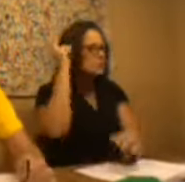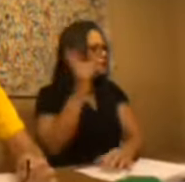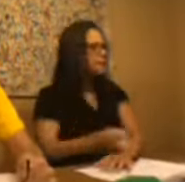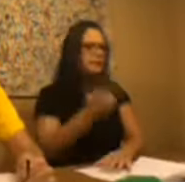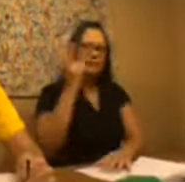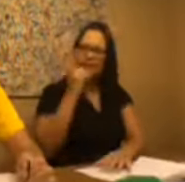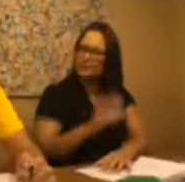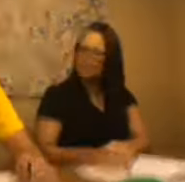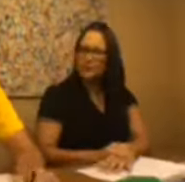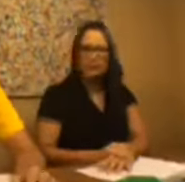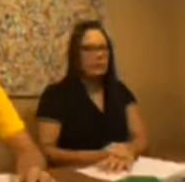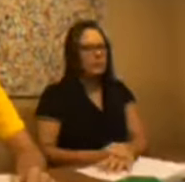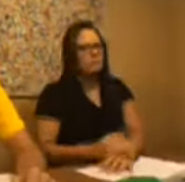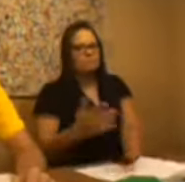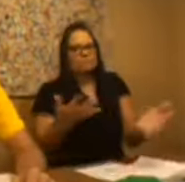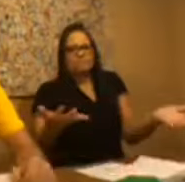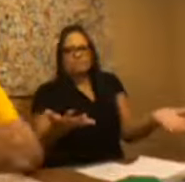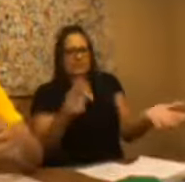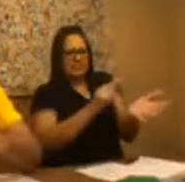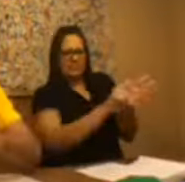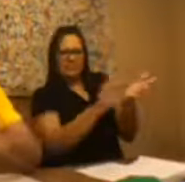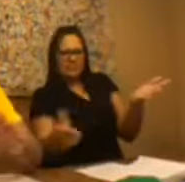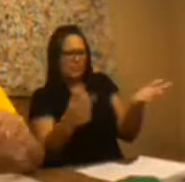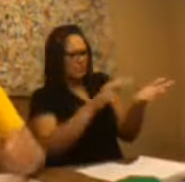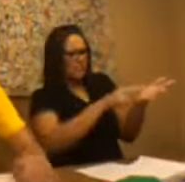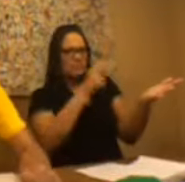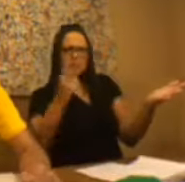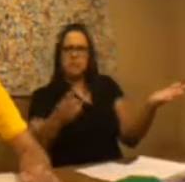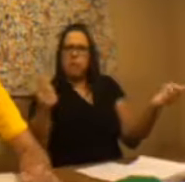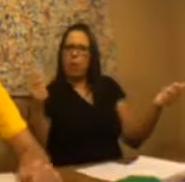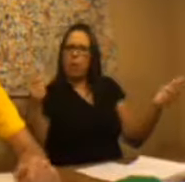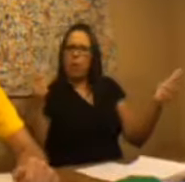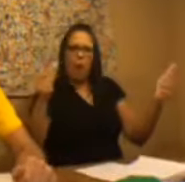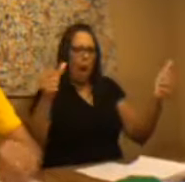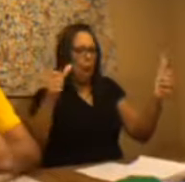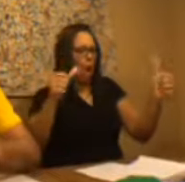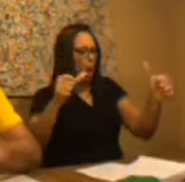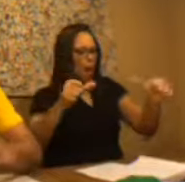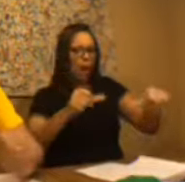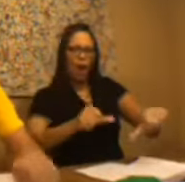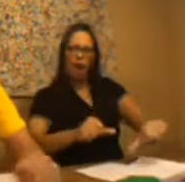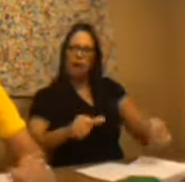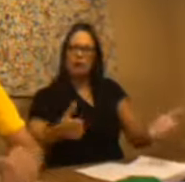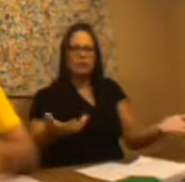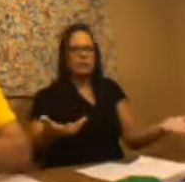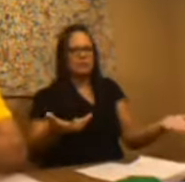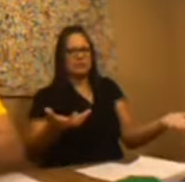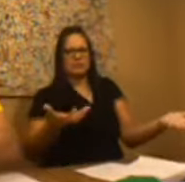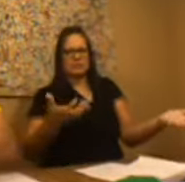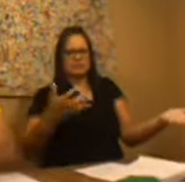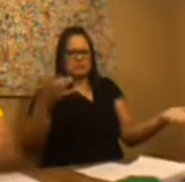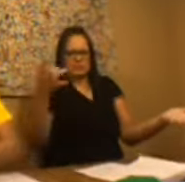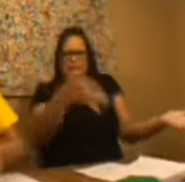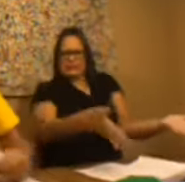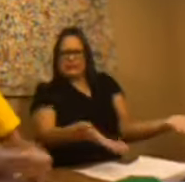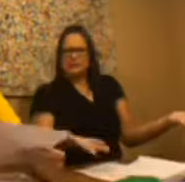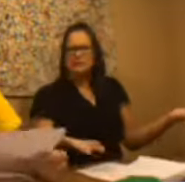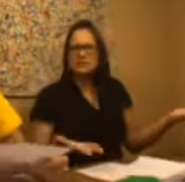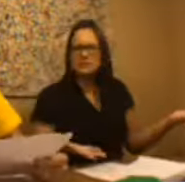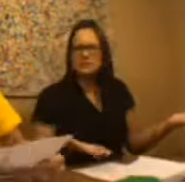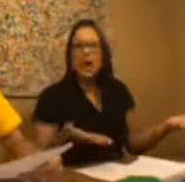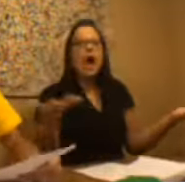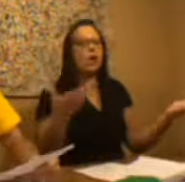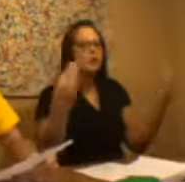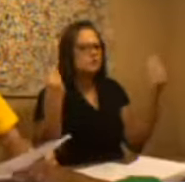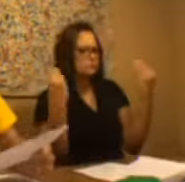jornal que realmente cada vez se afunda mais aí na lama então eles